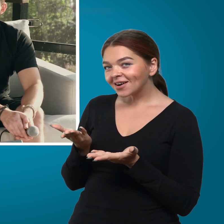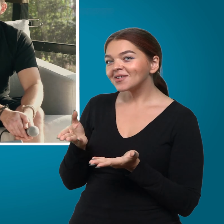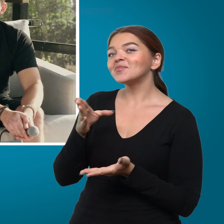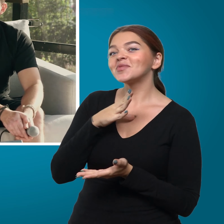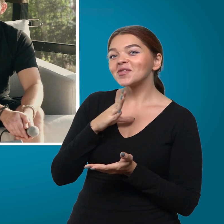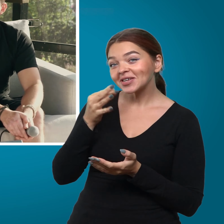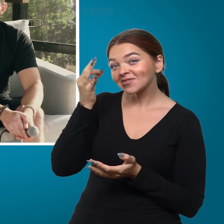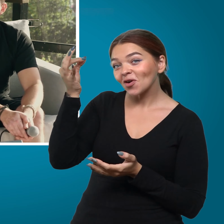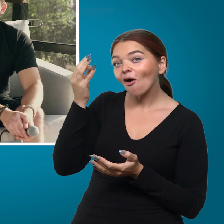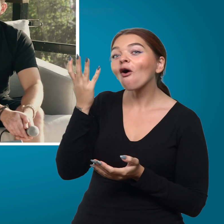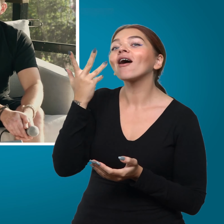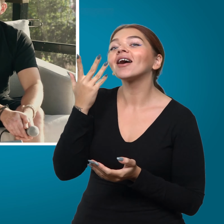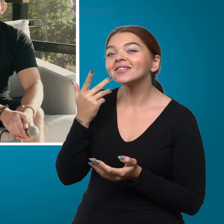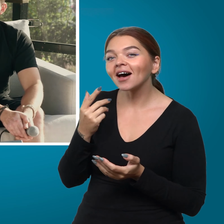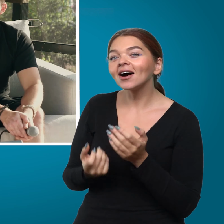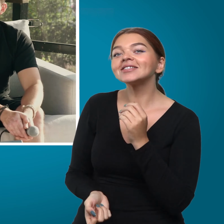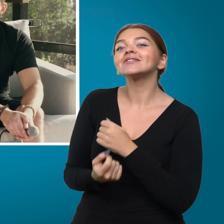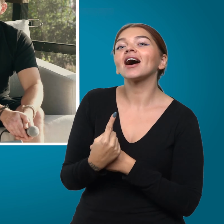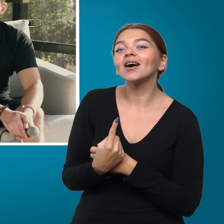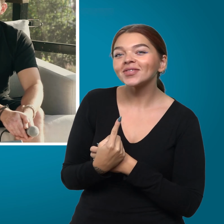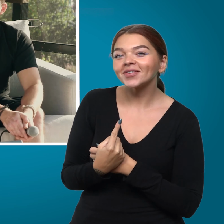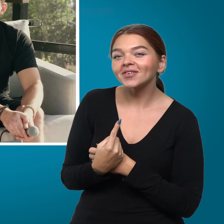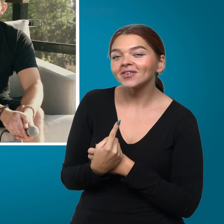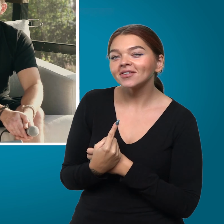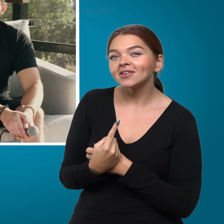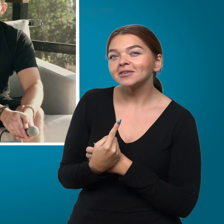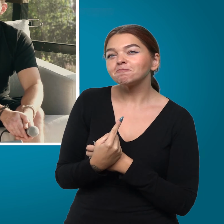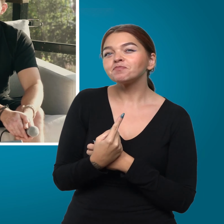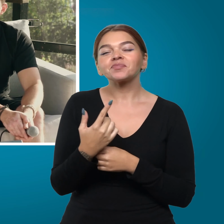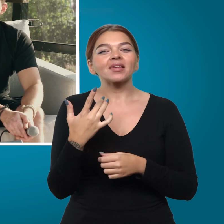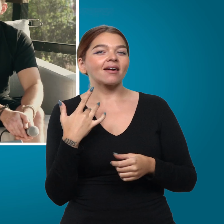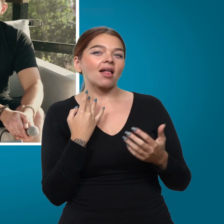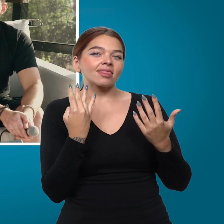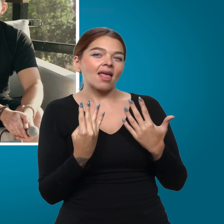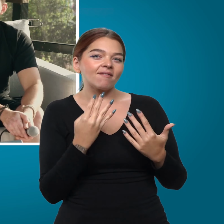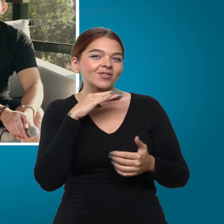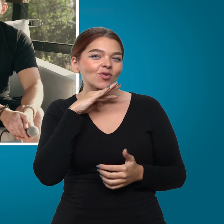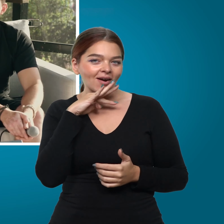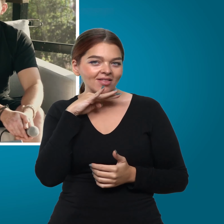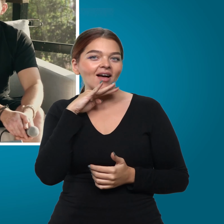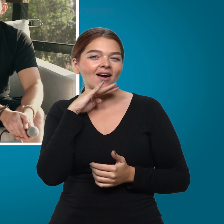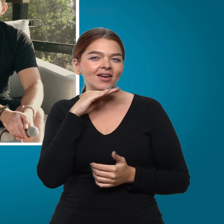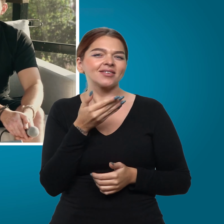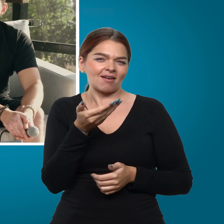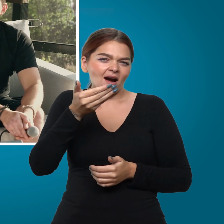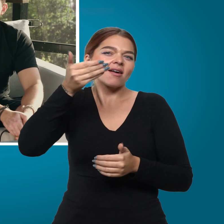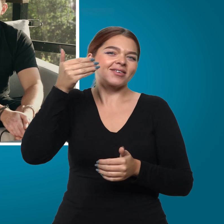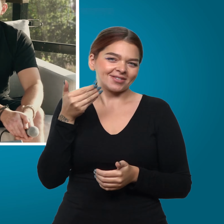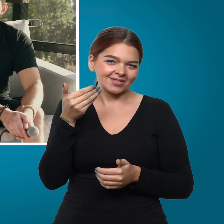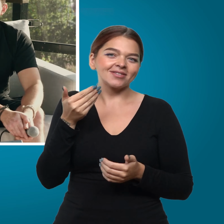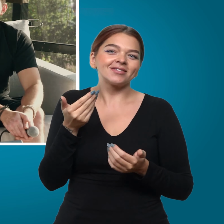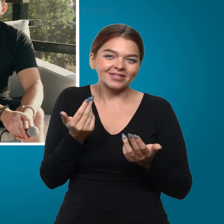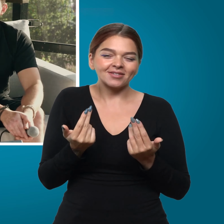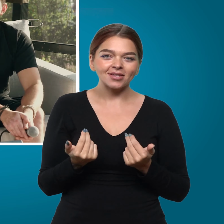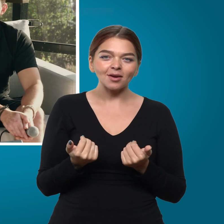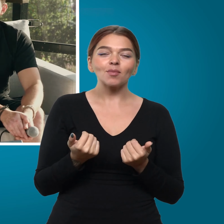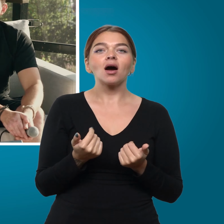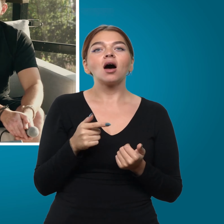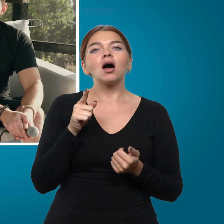knygą. Nuo kada tokia svajonė buvo, nuo kada tas pirmas punktelis buvo, labai įdomu. Gal nuo